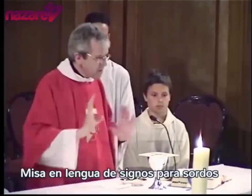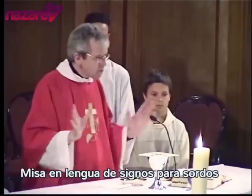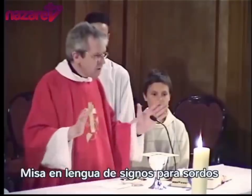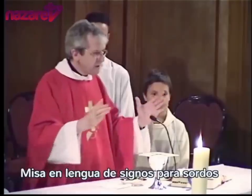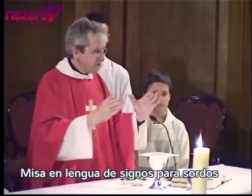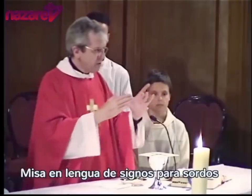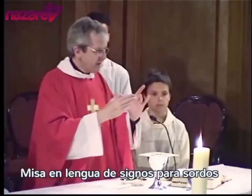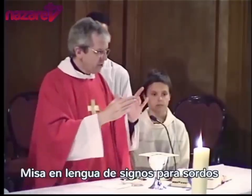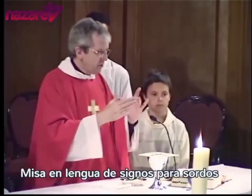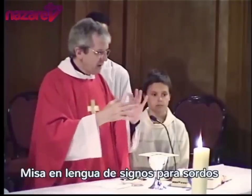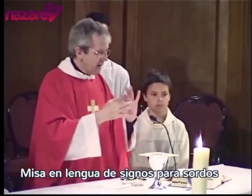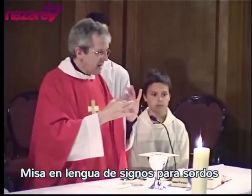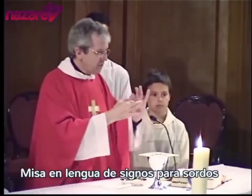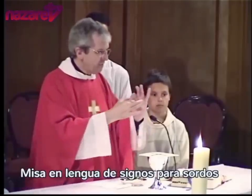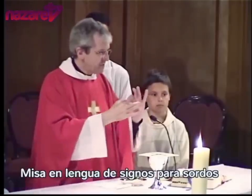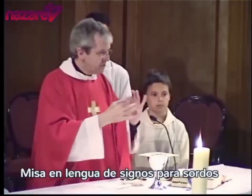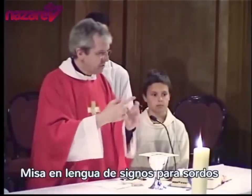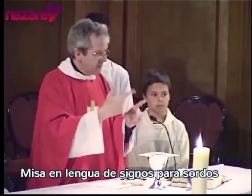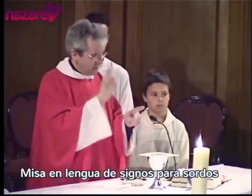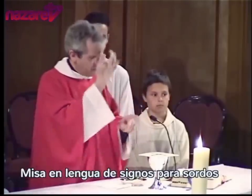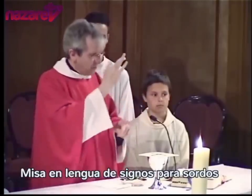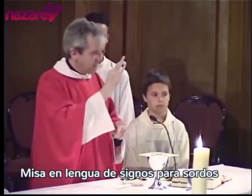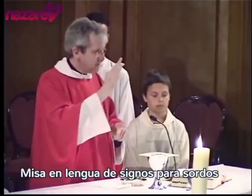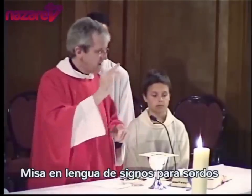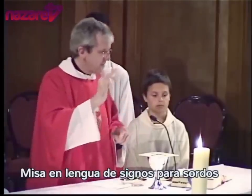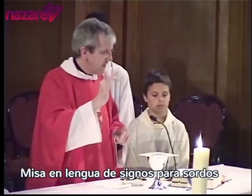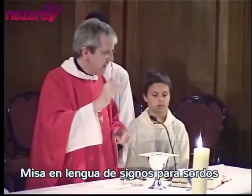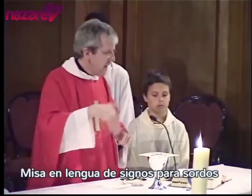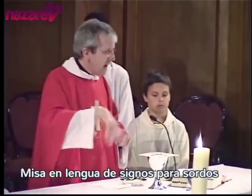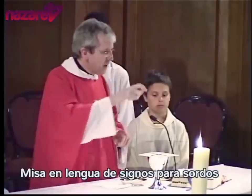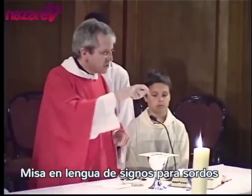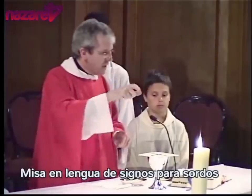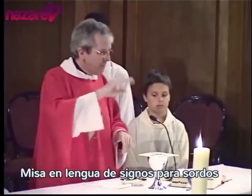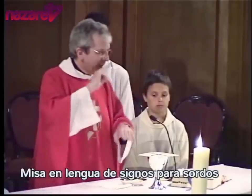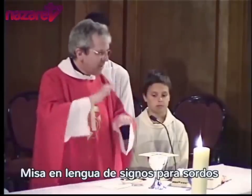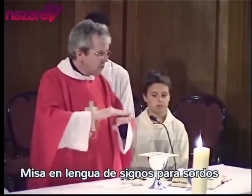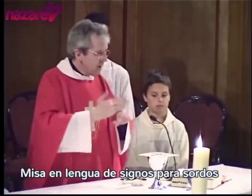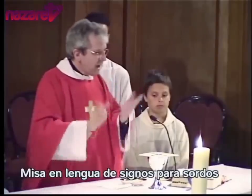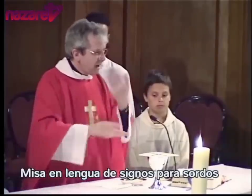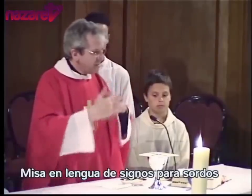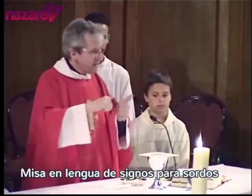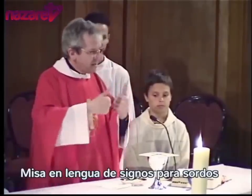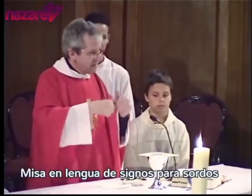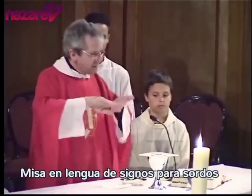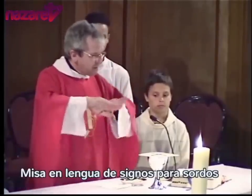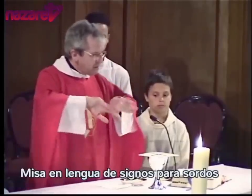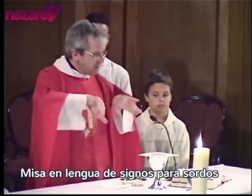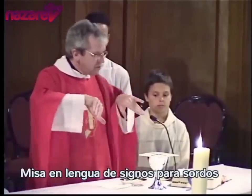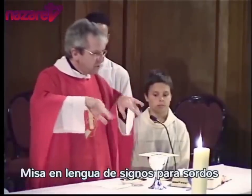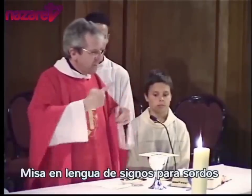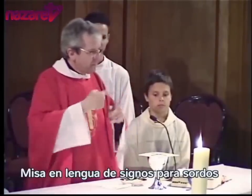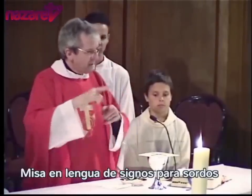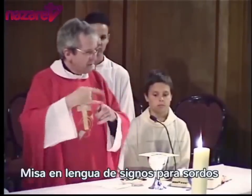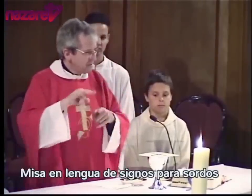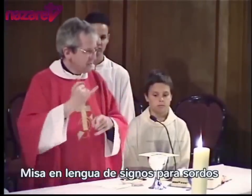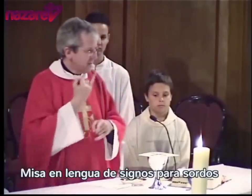el Espíritu que congregó en la confesión de una misma fe a los que el pecado había